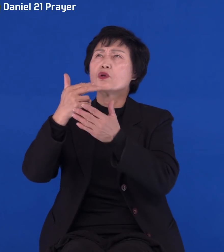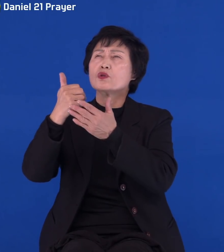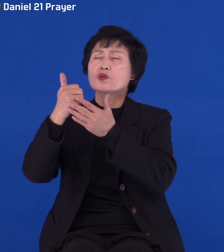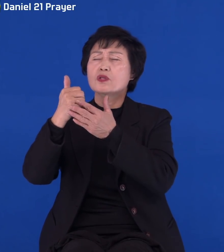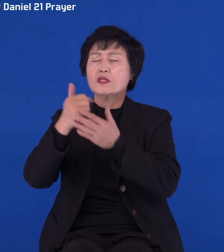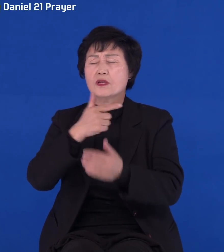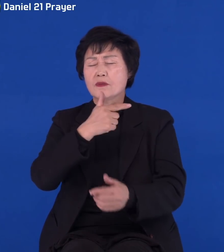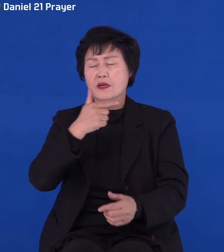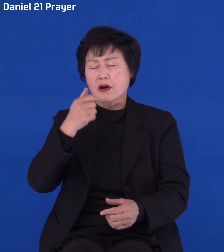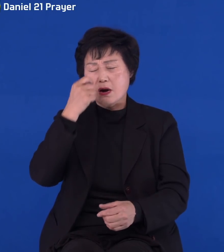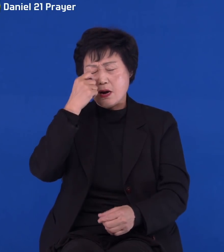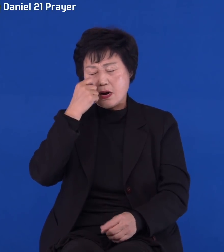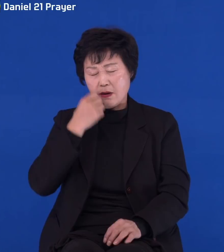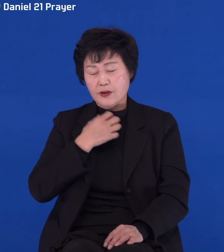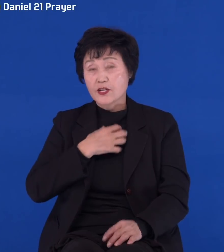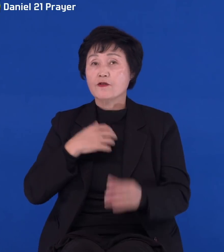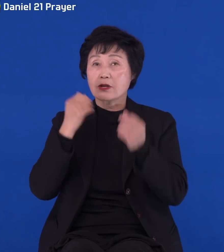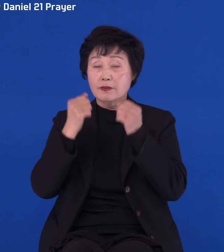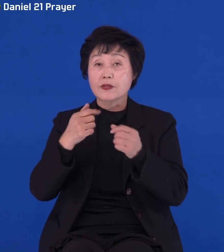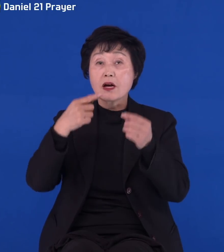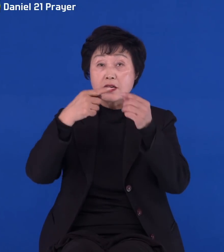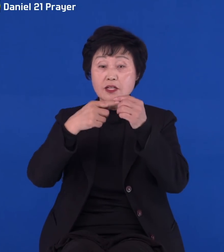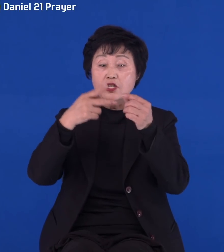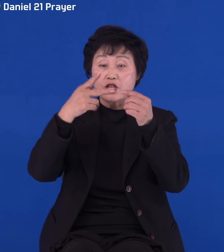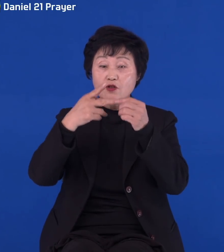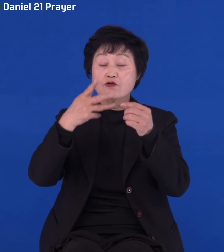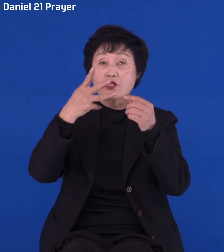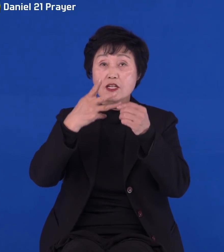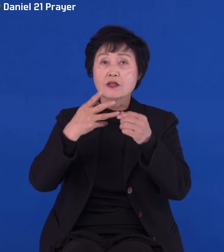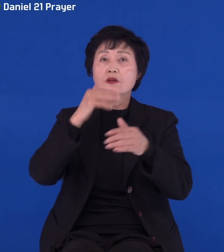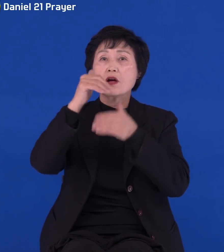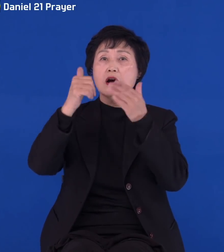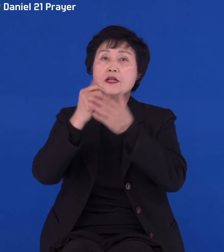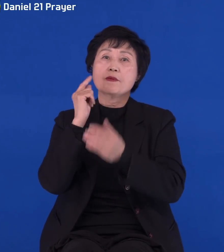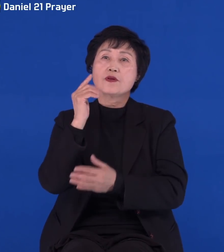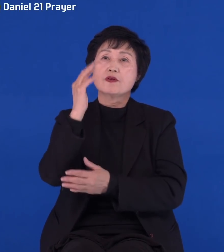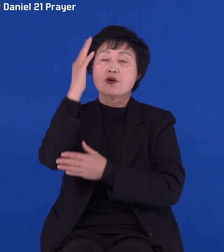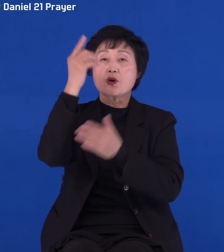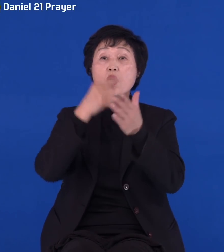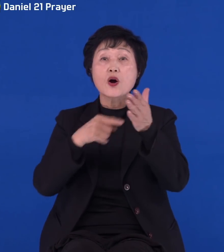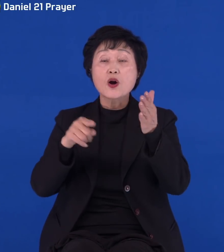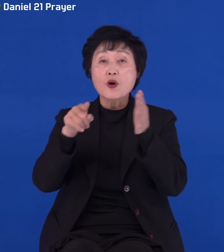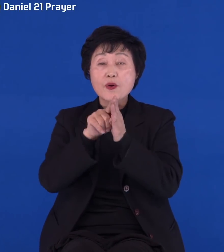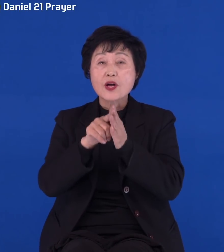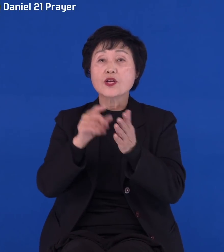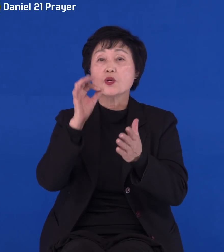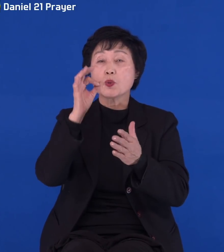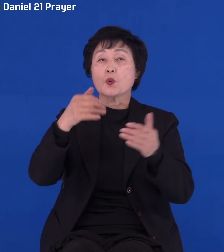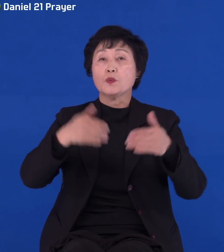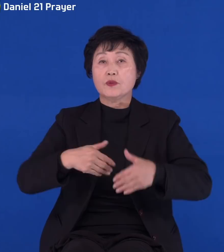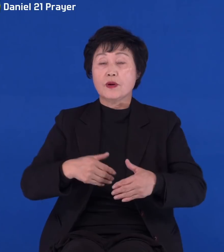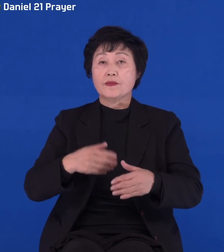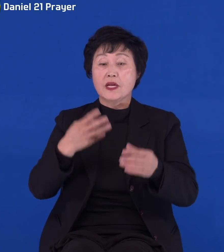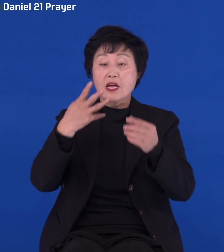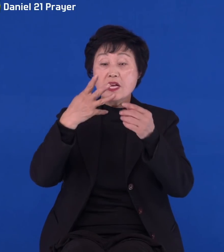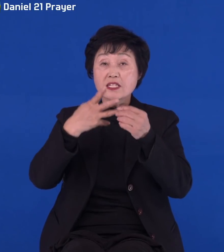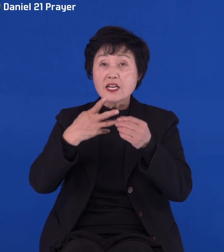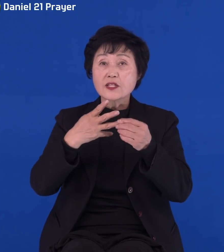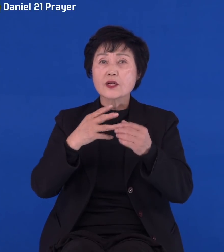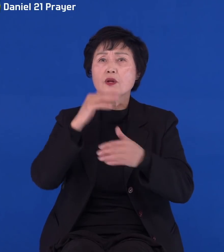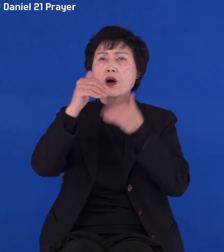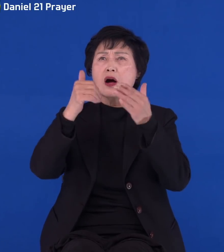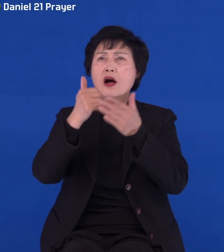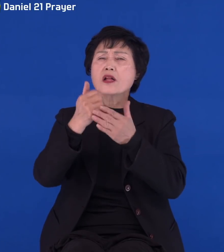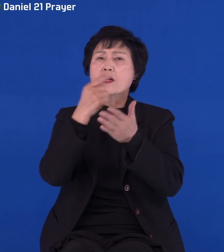첫째도 하나님, 둘째도 하나님의 영광을 위해서 재정이 부어져야 됩니다. 셋째도 하나님의 영광을